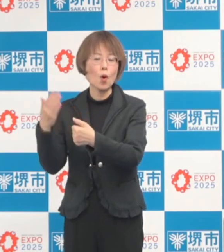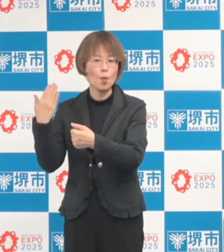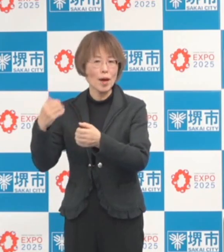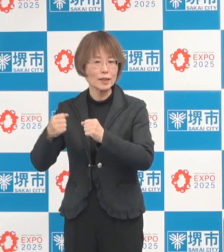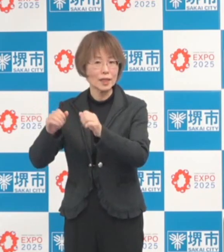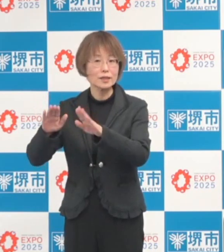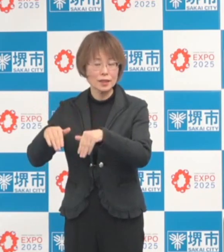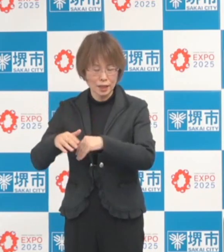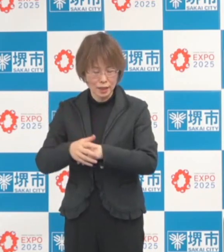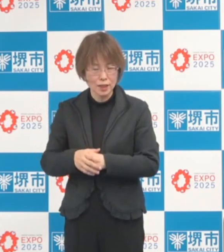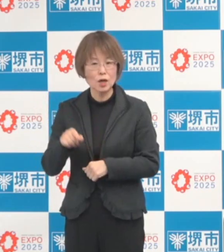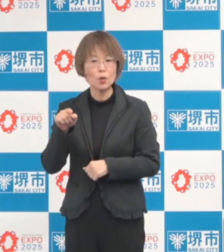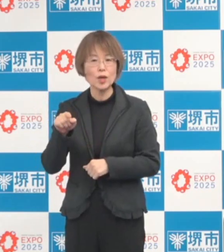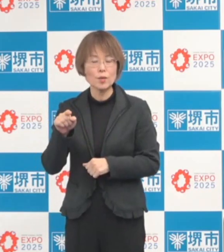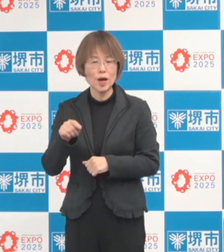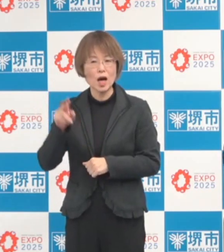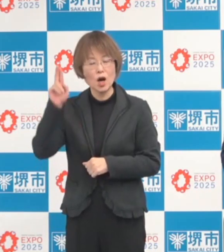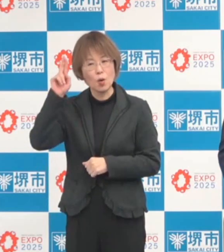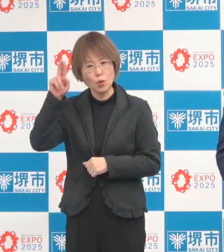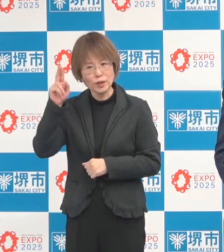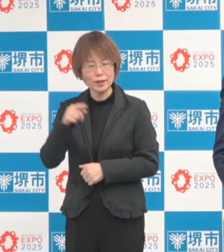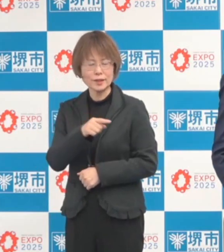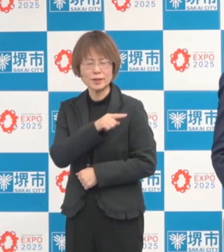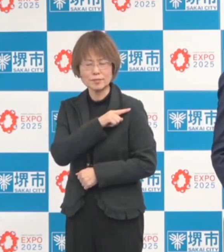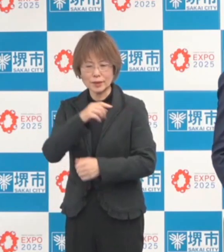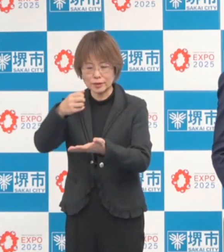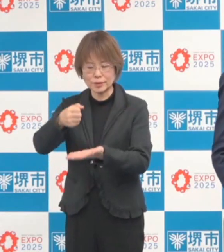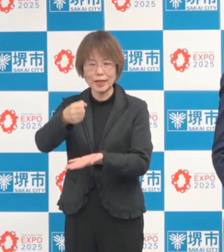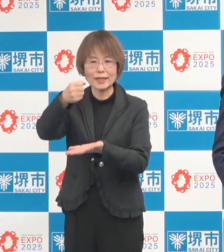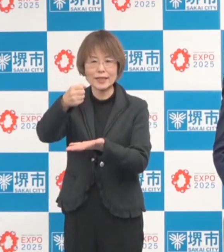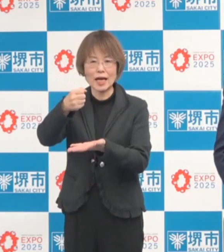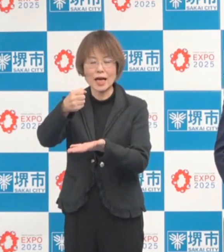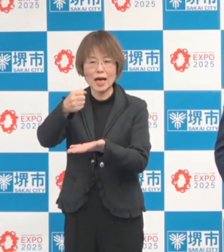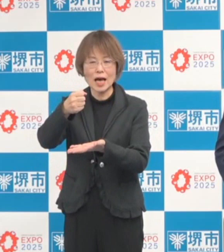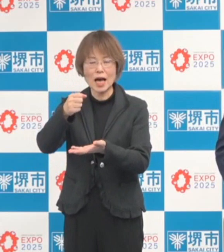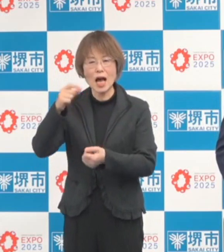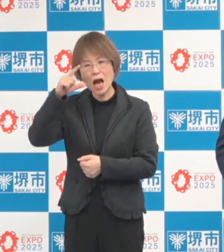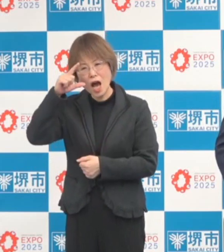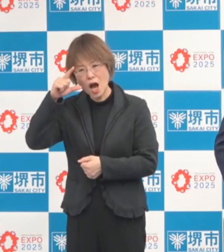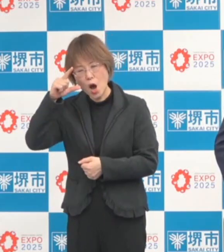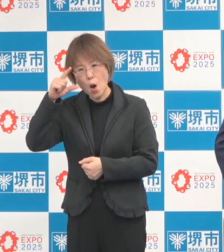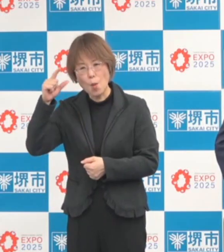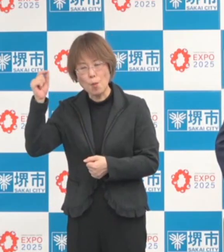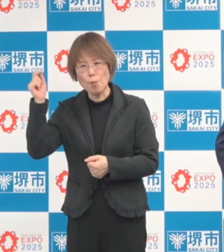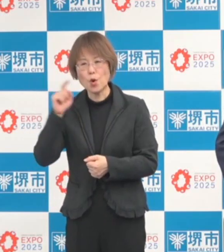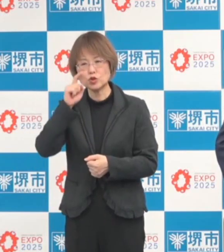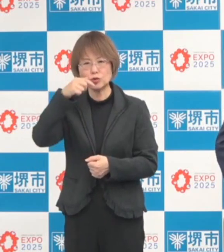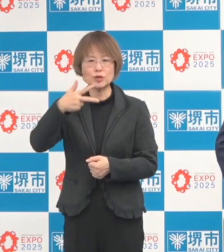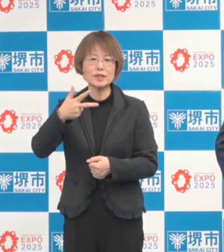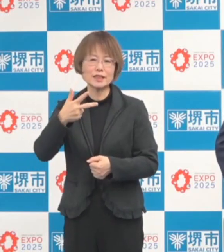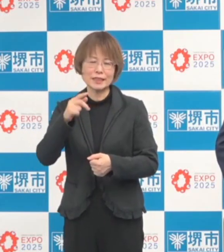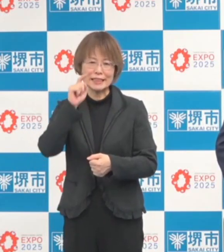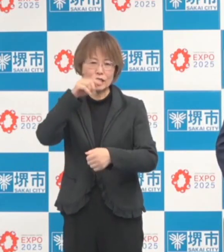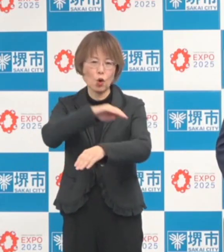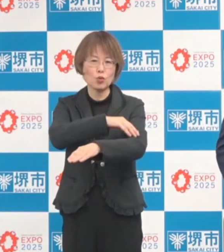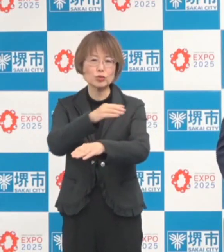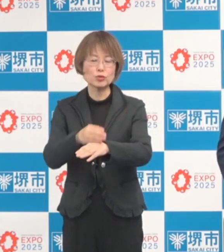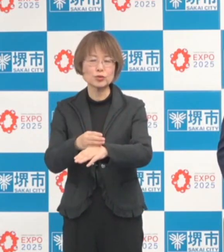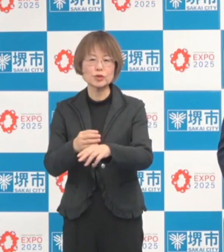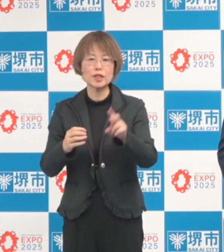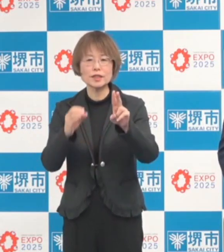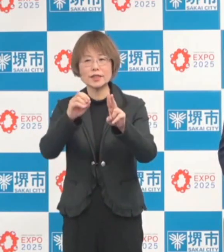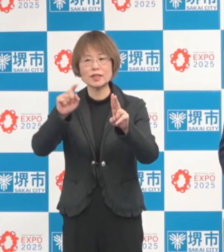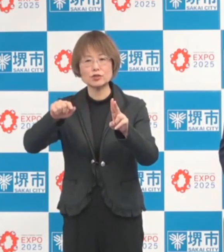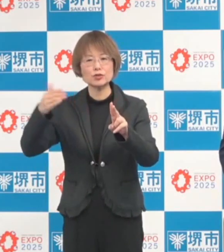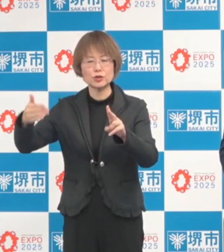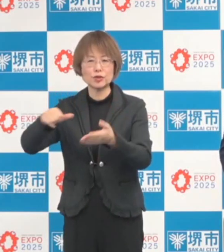そうですが、こちらは大阪で唯一の世界遺産、モズ古市古墳群、早いもので2019年7月6